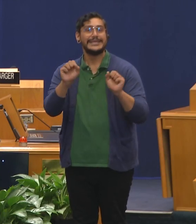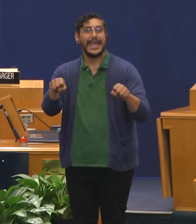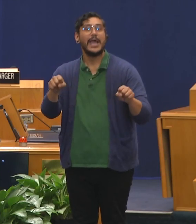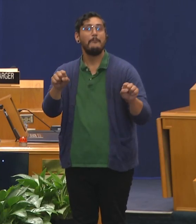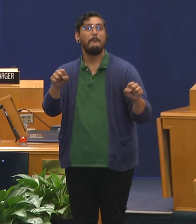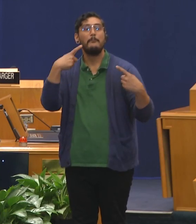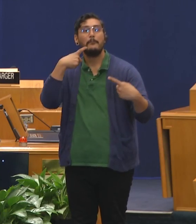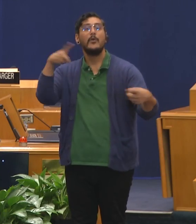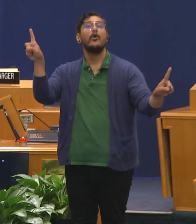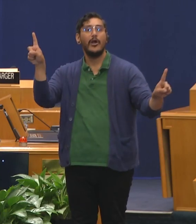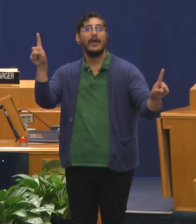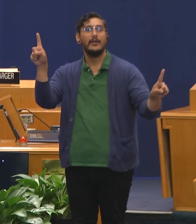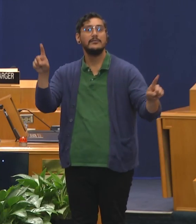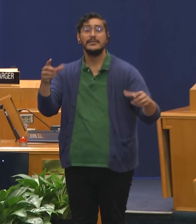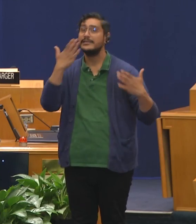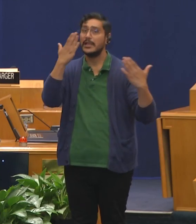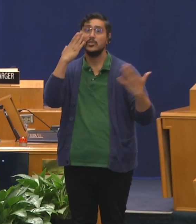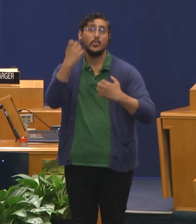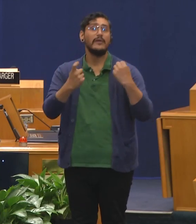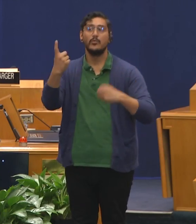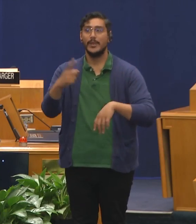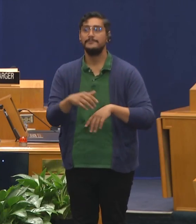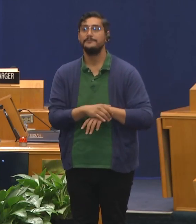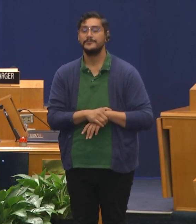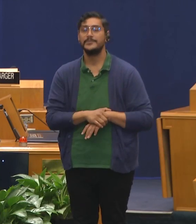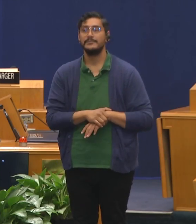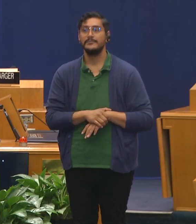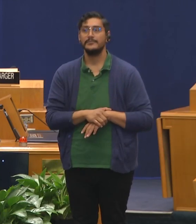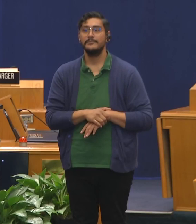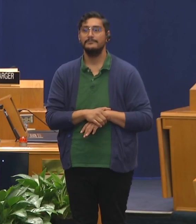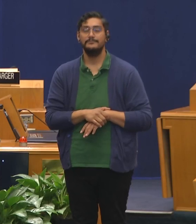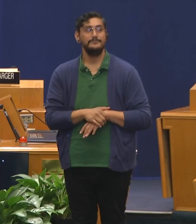de esto. Muchas gracias a todos.